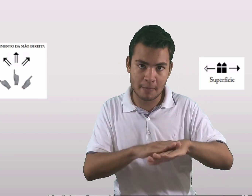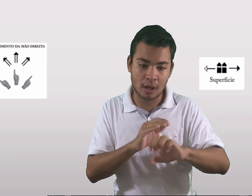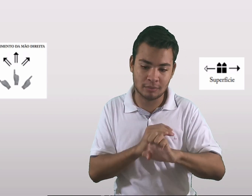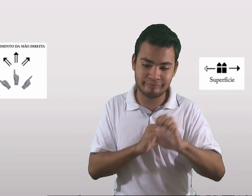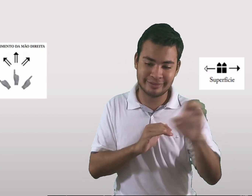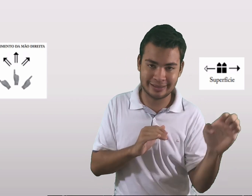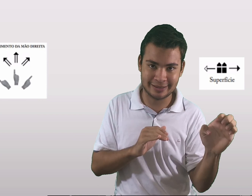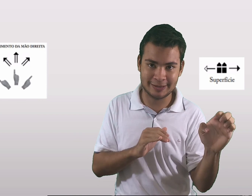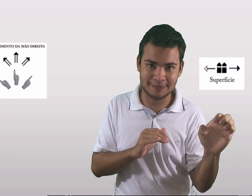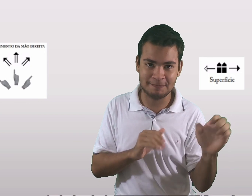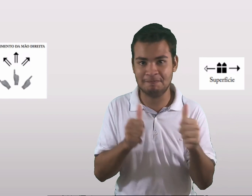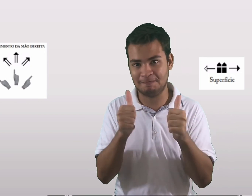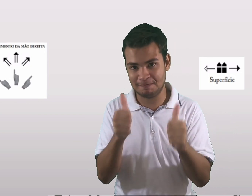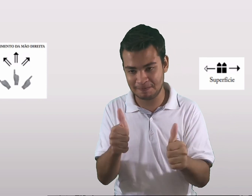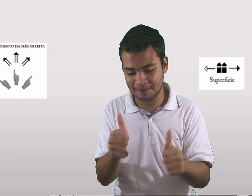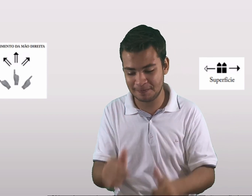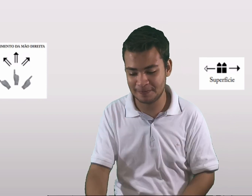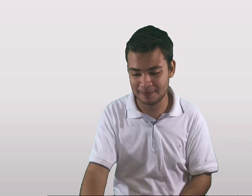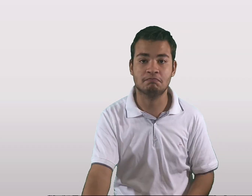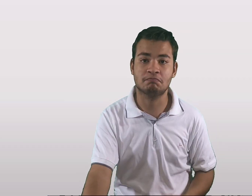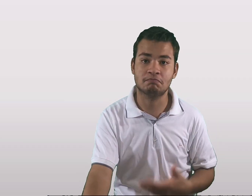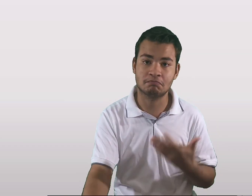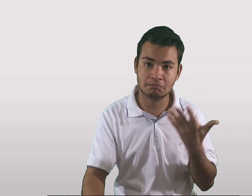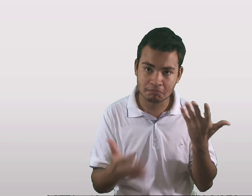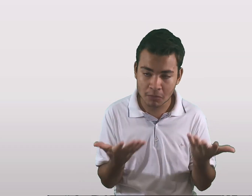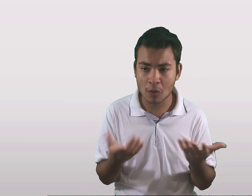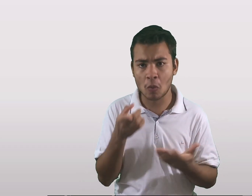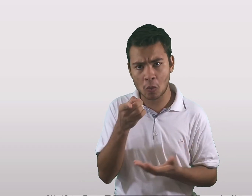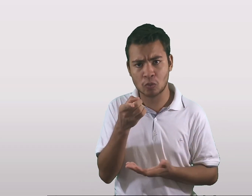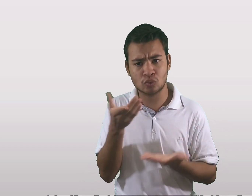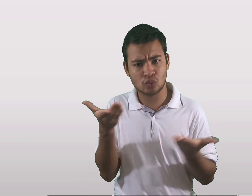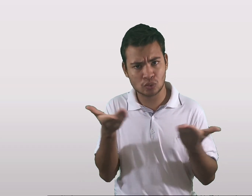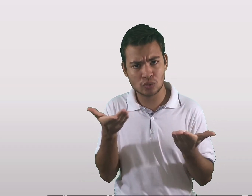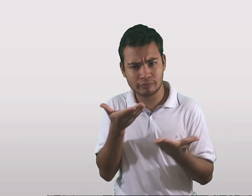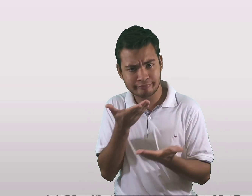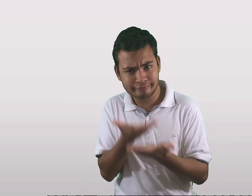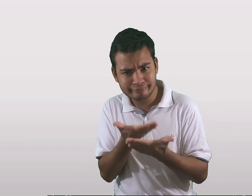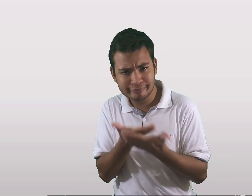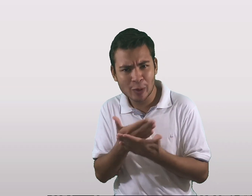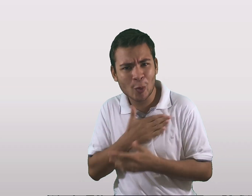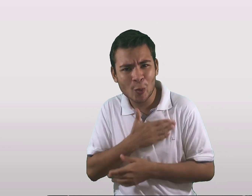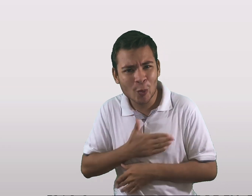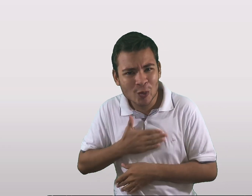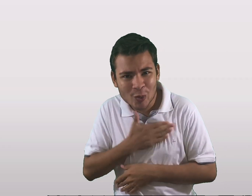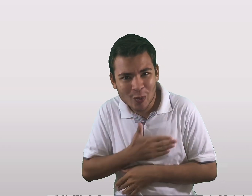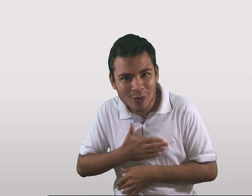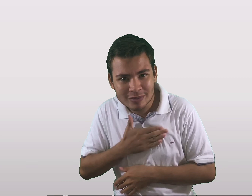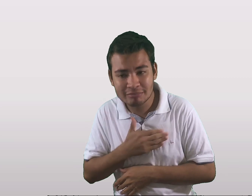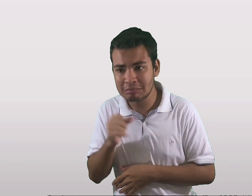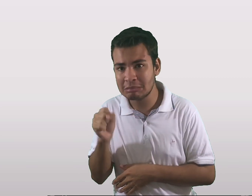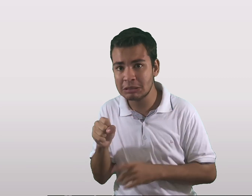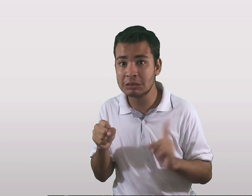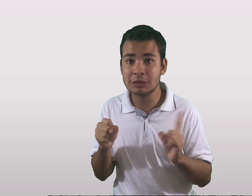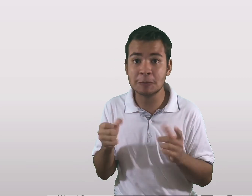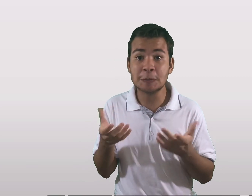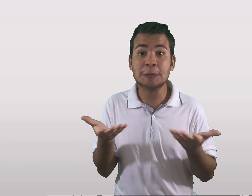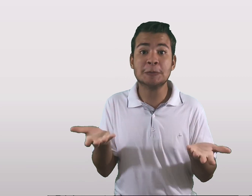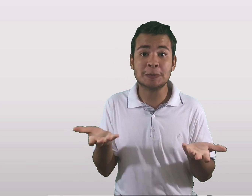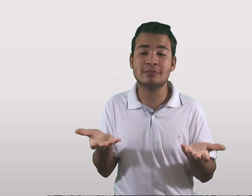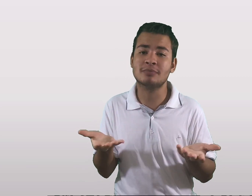que o movimento é a sua mão esquerda. Então, você gostou dessa aula?